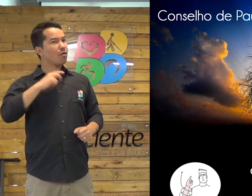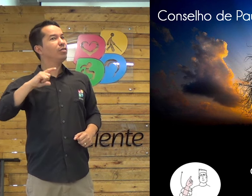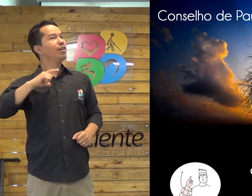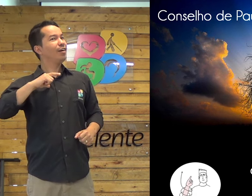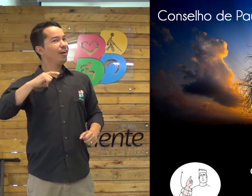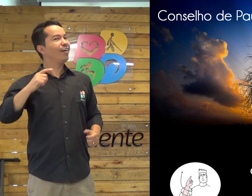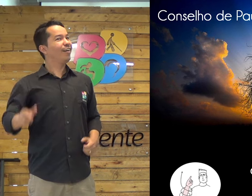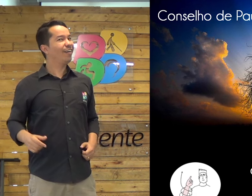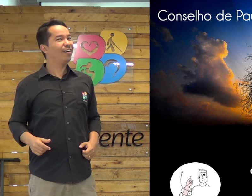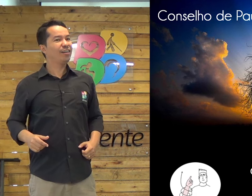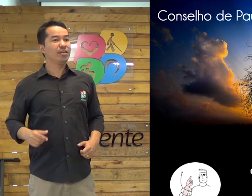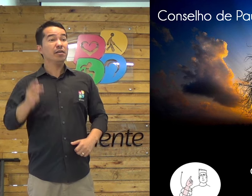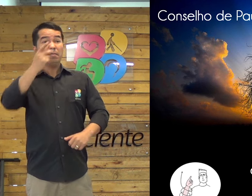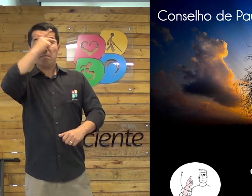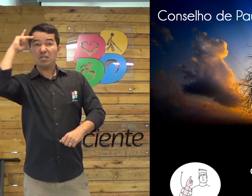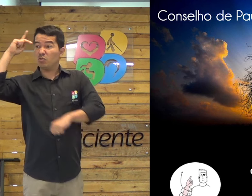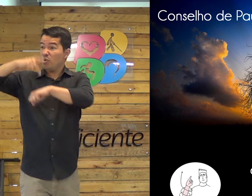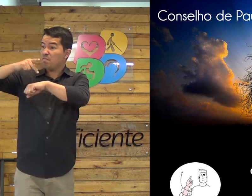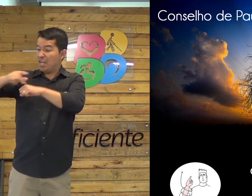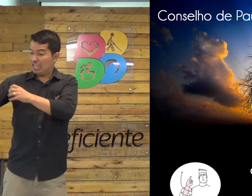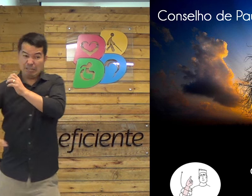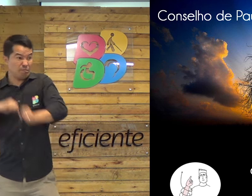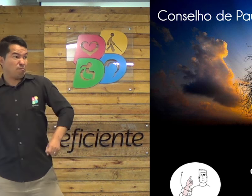uma cobra, você sabia disso?